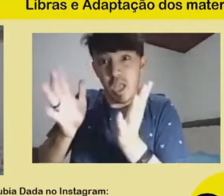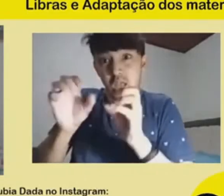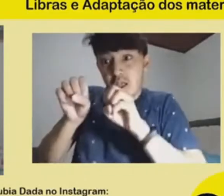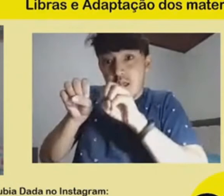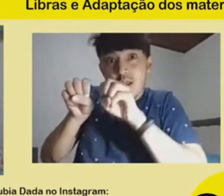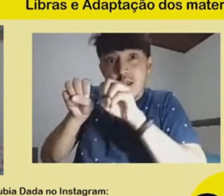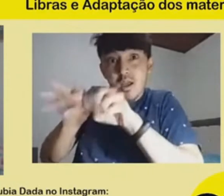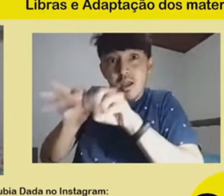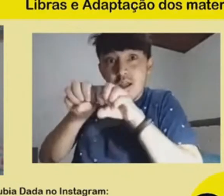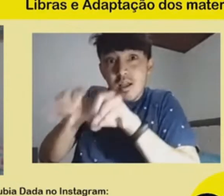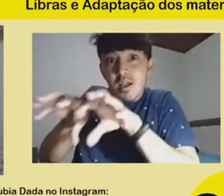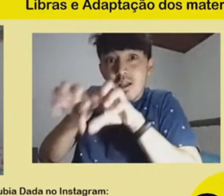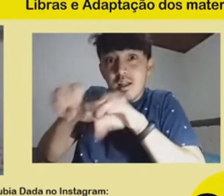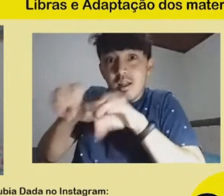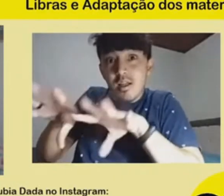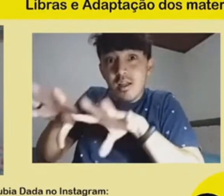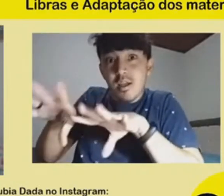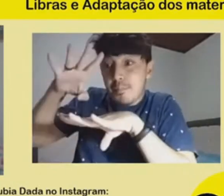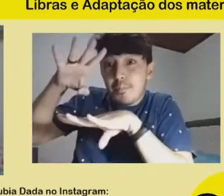Muito bom.